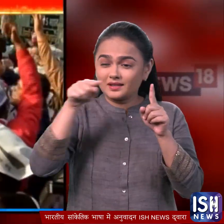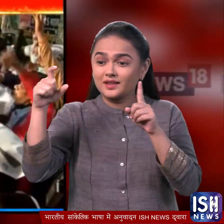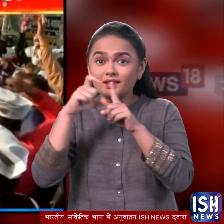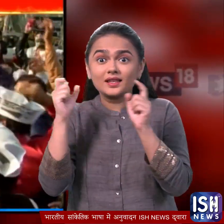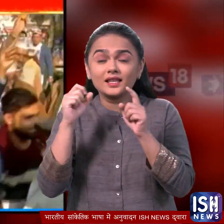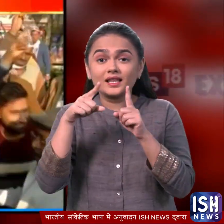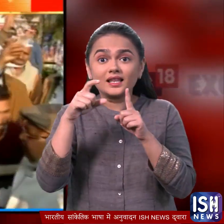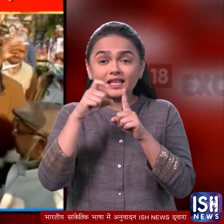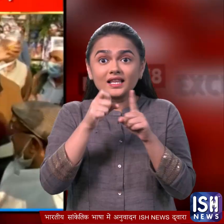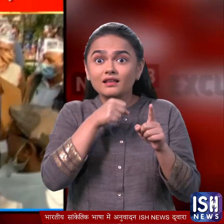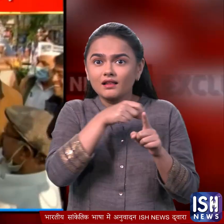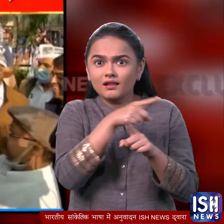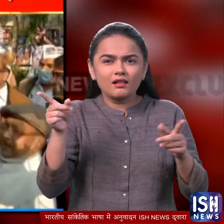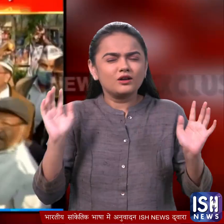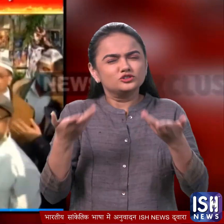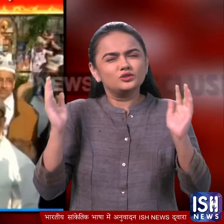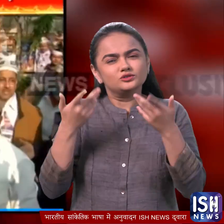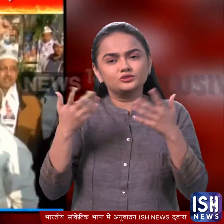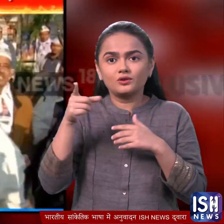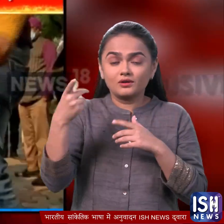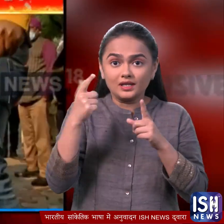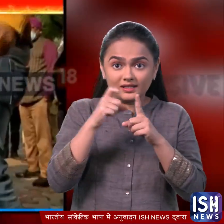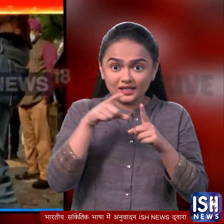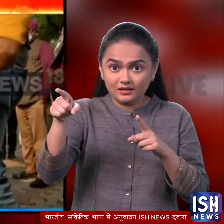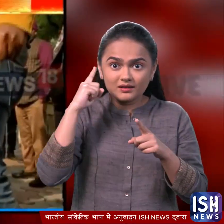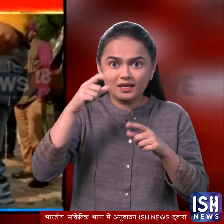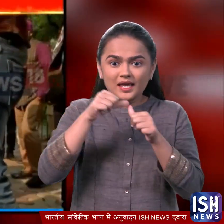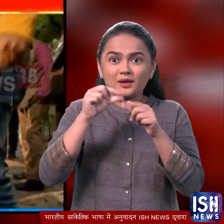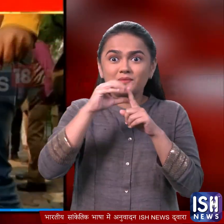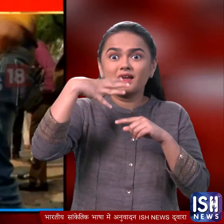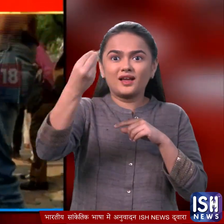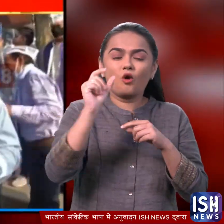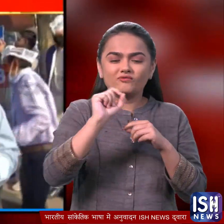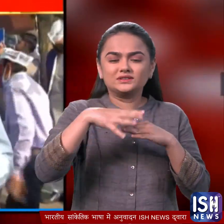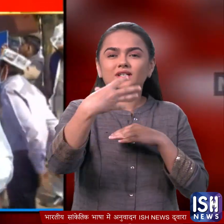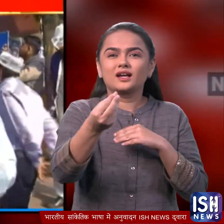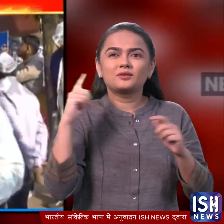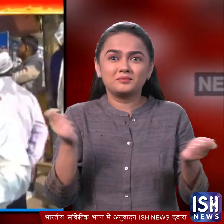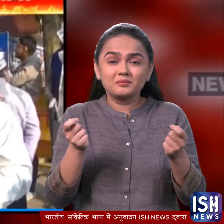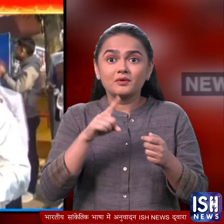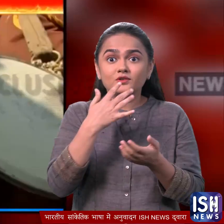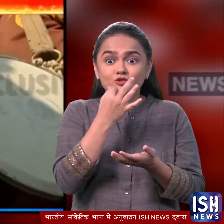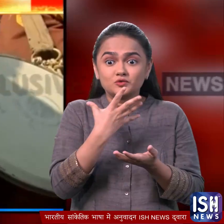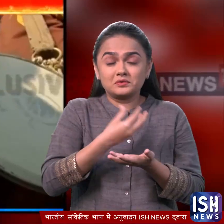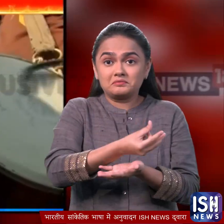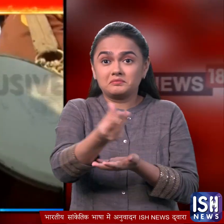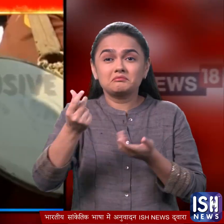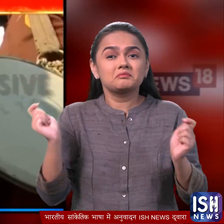तक मनाई गई। जीत की खबर आते ही दिल्ली में आम आदमी पार्टी के दफ्तर के बाहर ढोल बजने लगे और मिठाई के डब्बे खुल